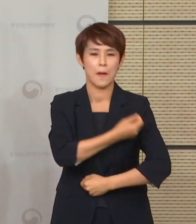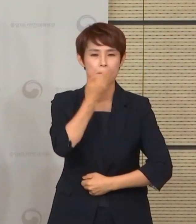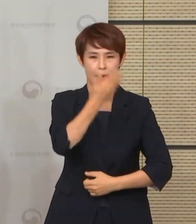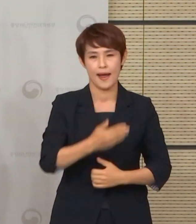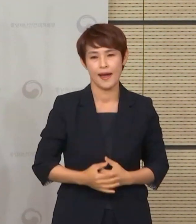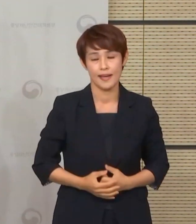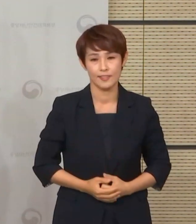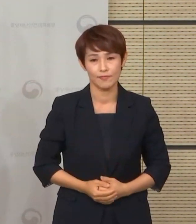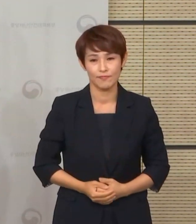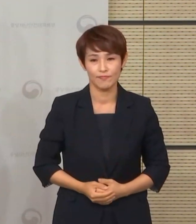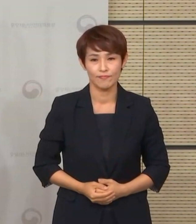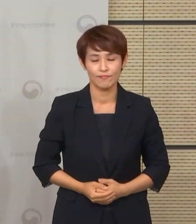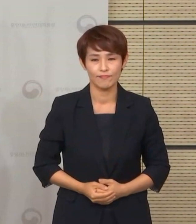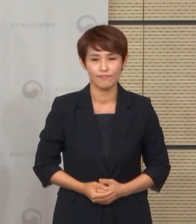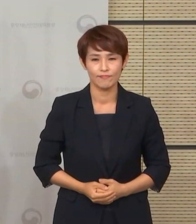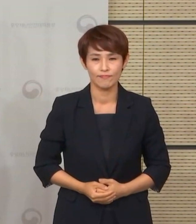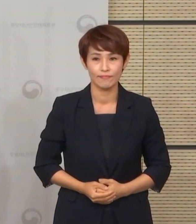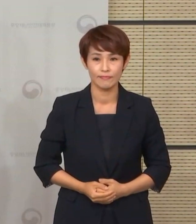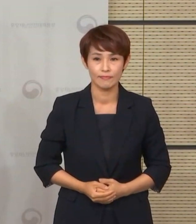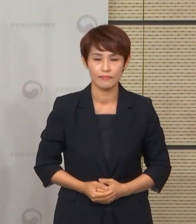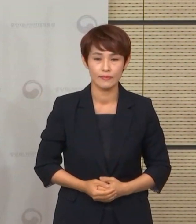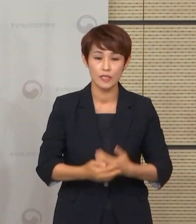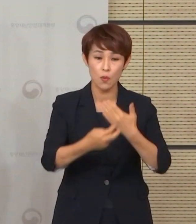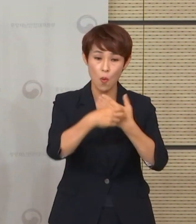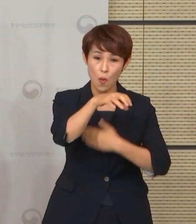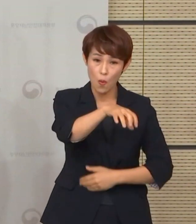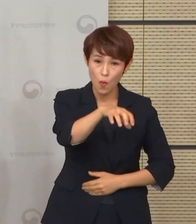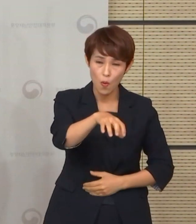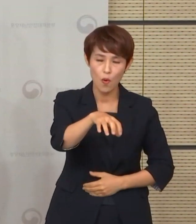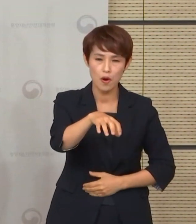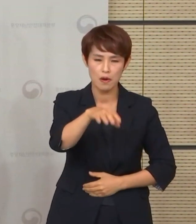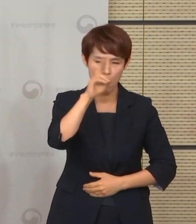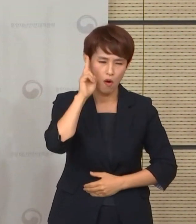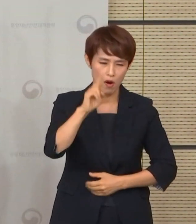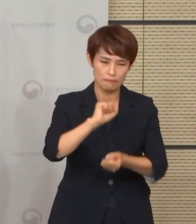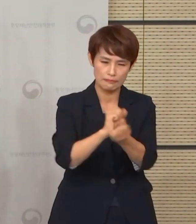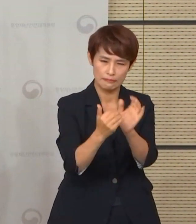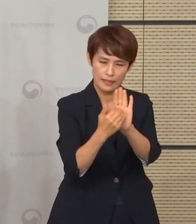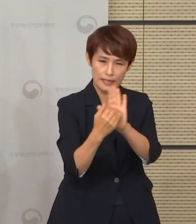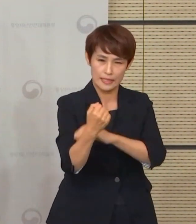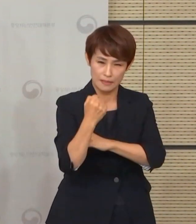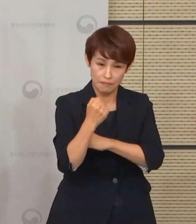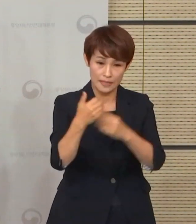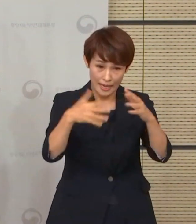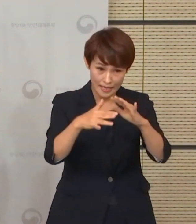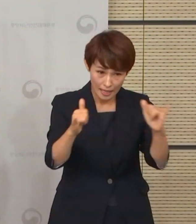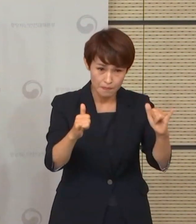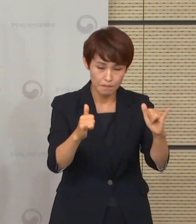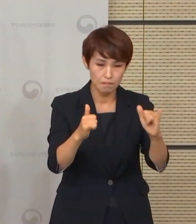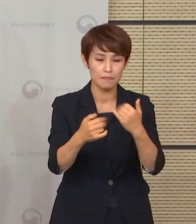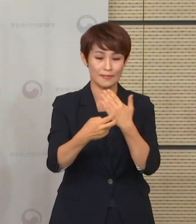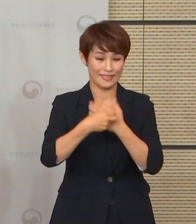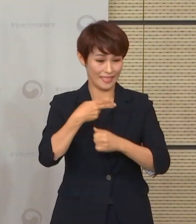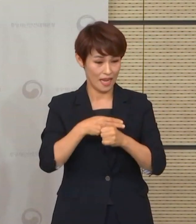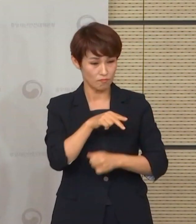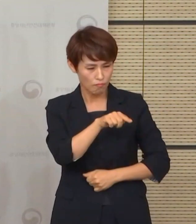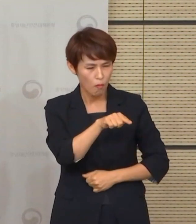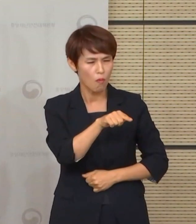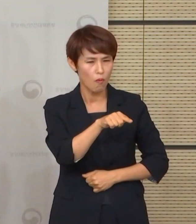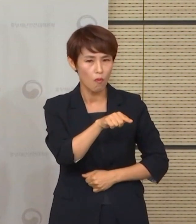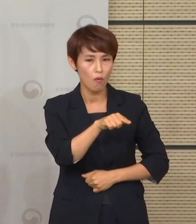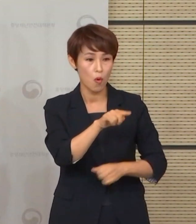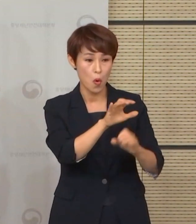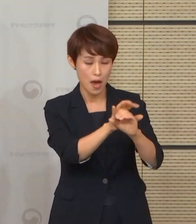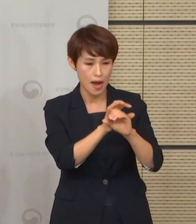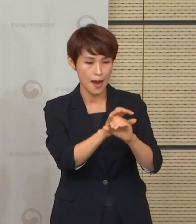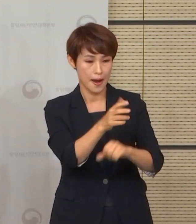있습니다 지정 의료기관에서 중중 면역 억제 있 자자를 질려 중인 이루어지는 걸어라 1